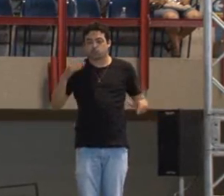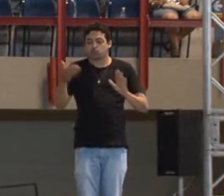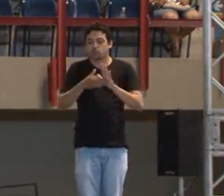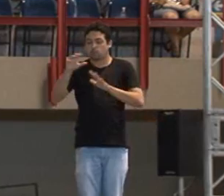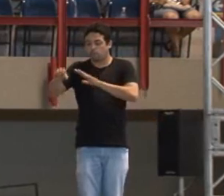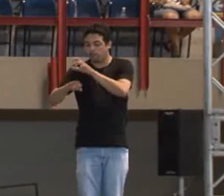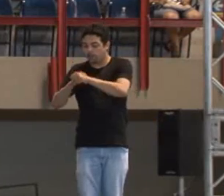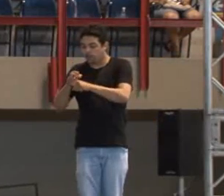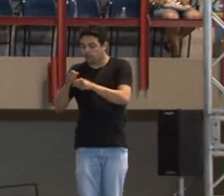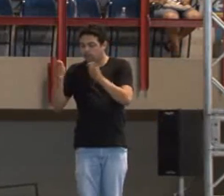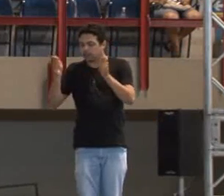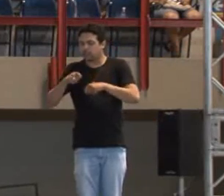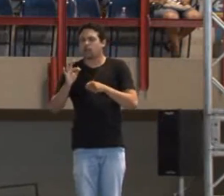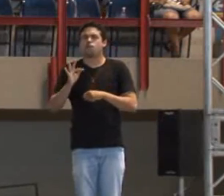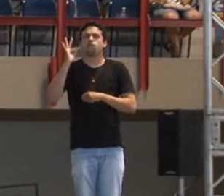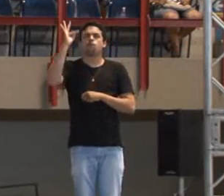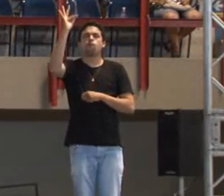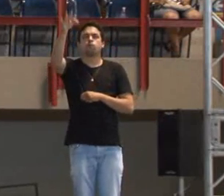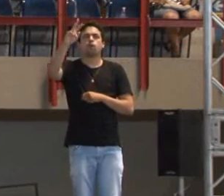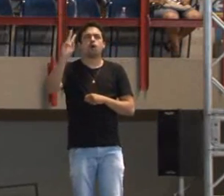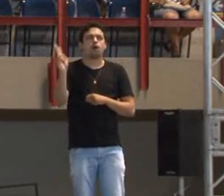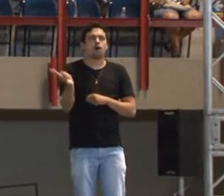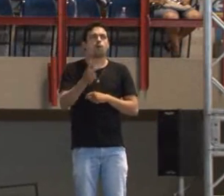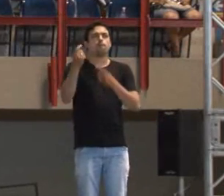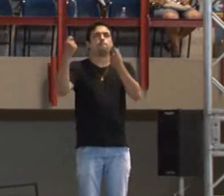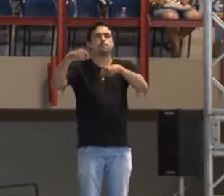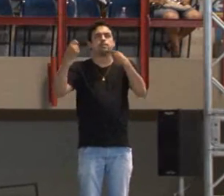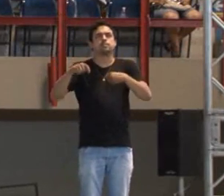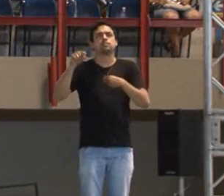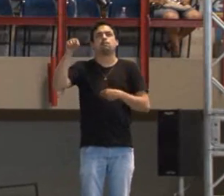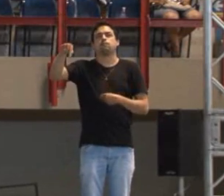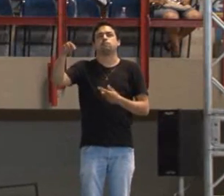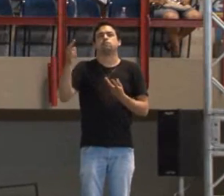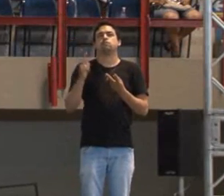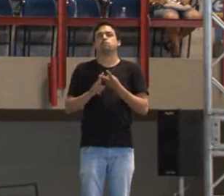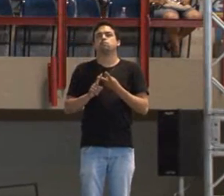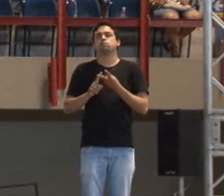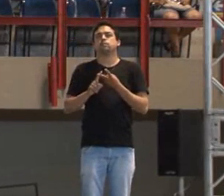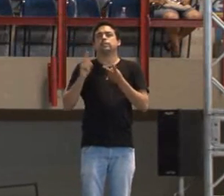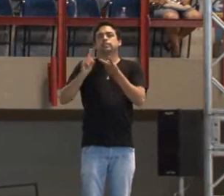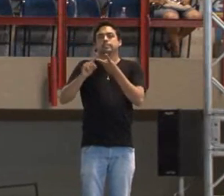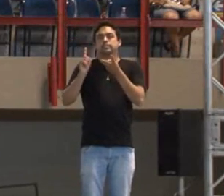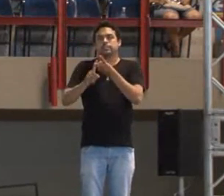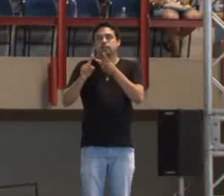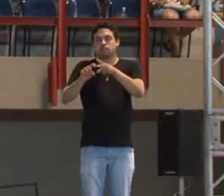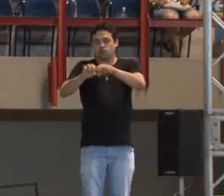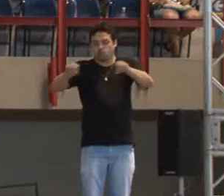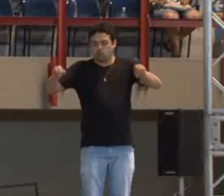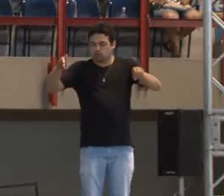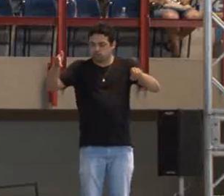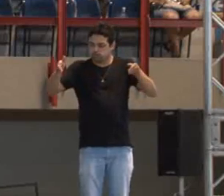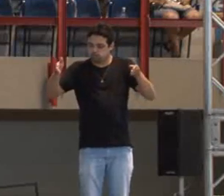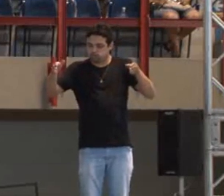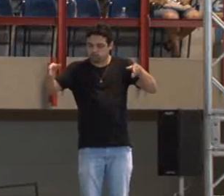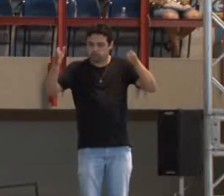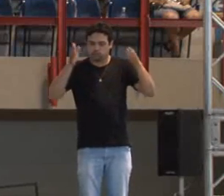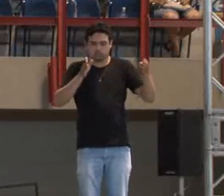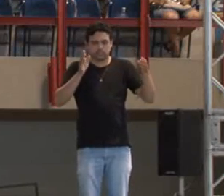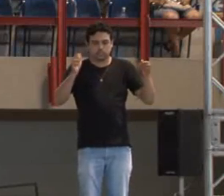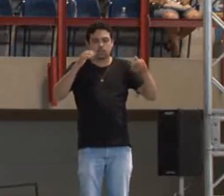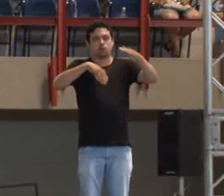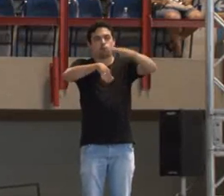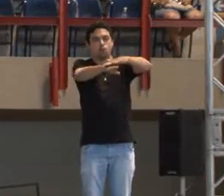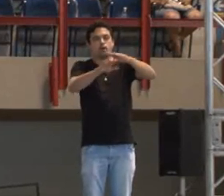ele diz: mas e se um dia eu precisar disso aqui? Esse pedaço de cano velho pode servir. Aí